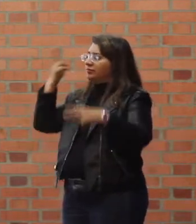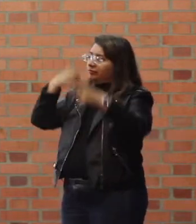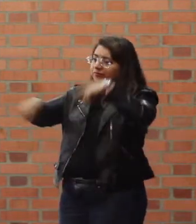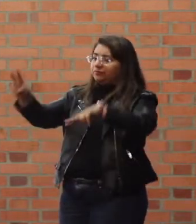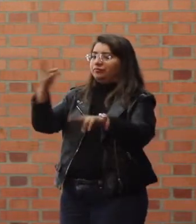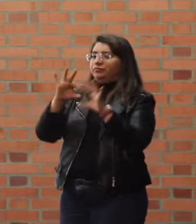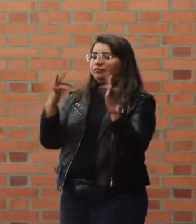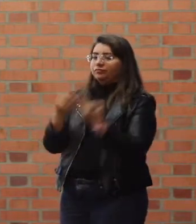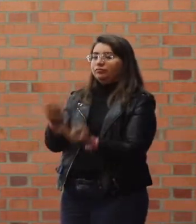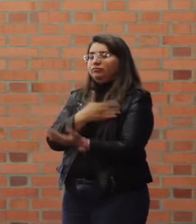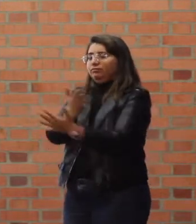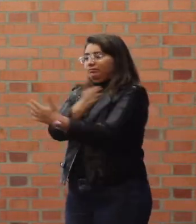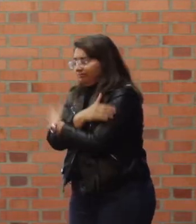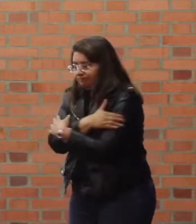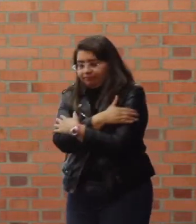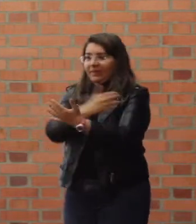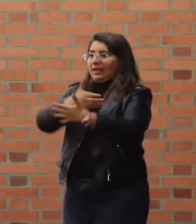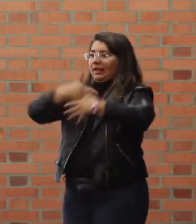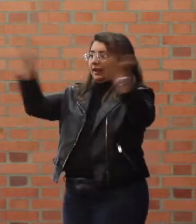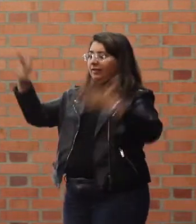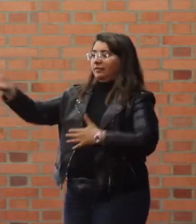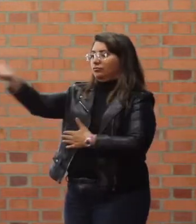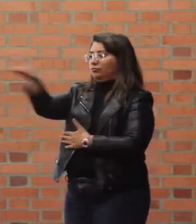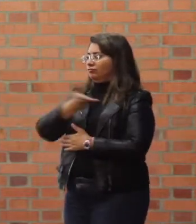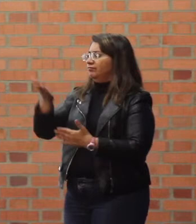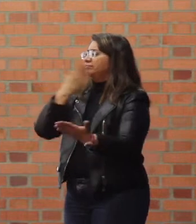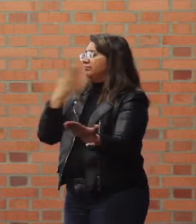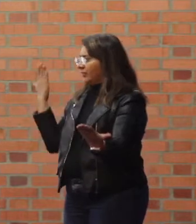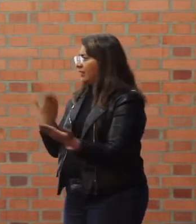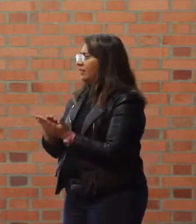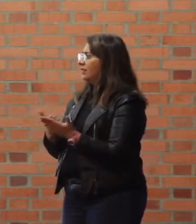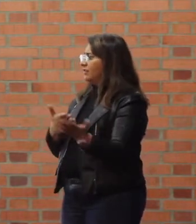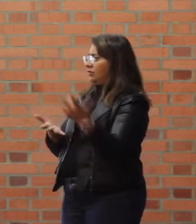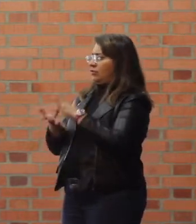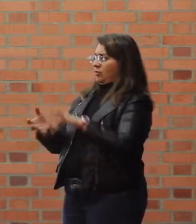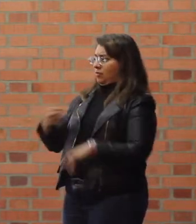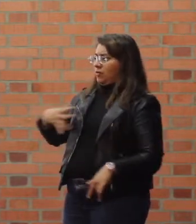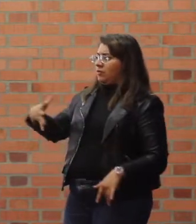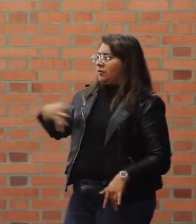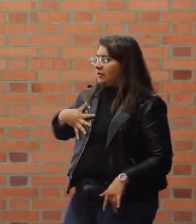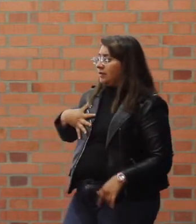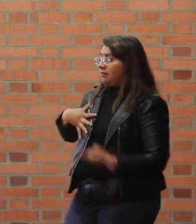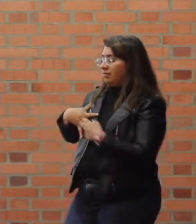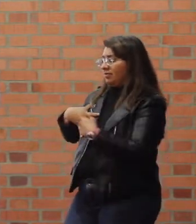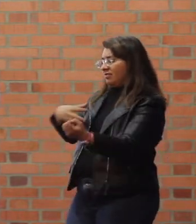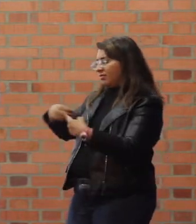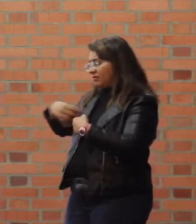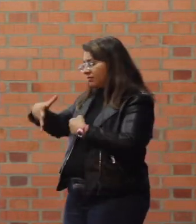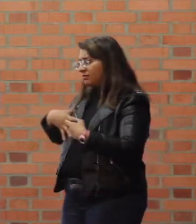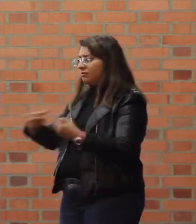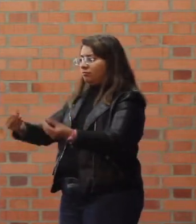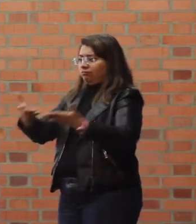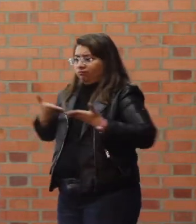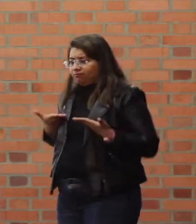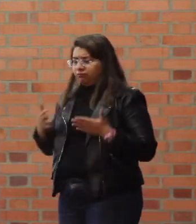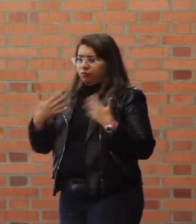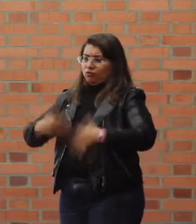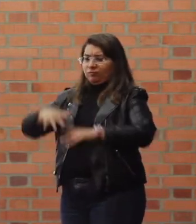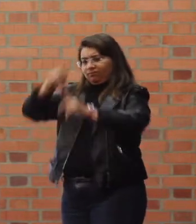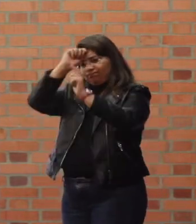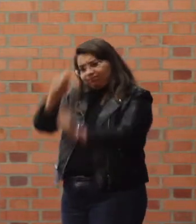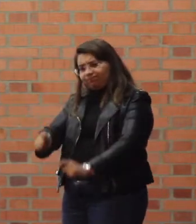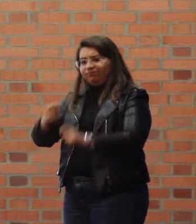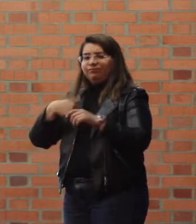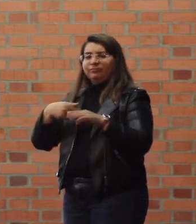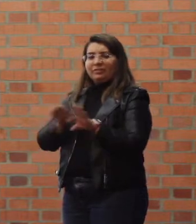su familia Un abrazo inmenso Gracias por darnos esta oportunidad para la mesa Es un enor honor